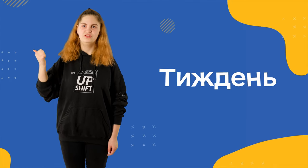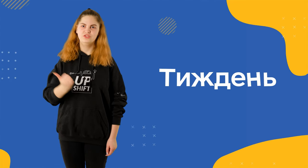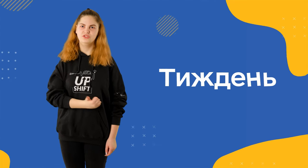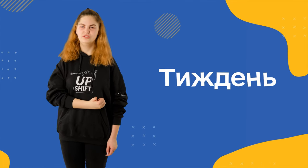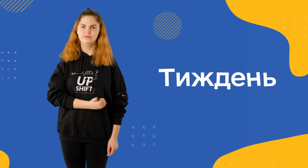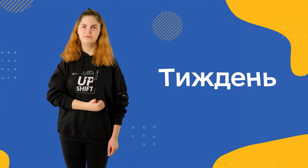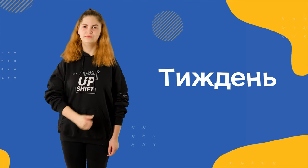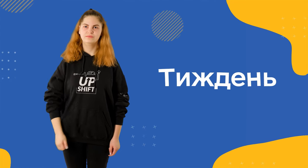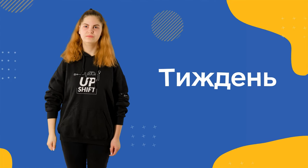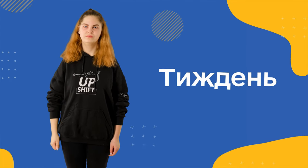Тиждень.